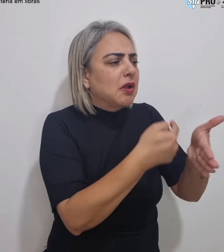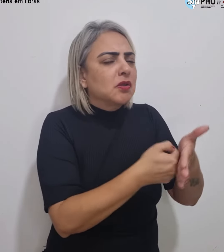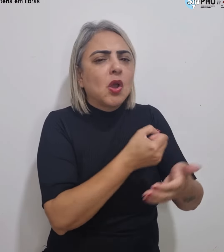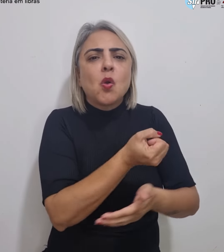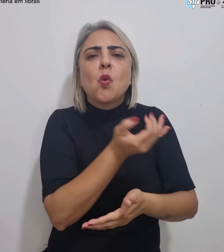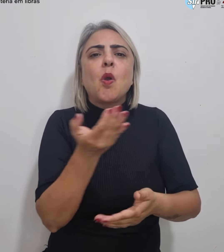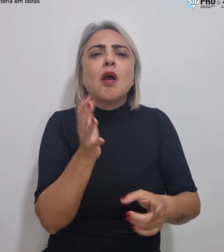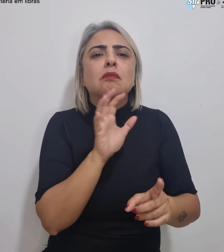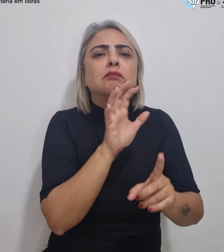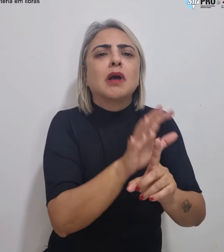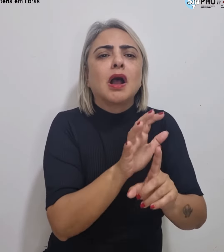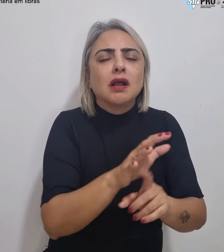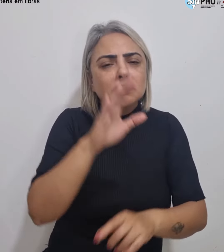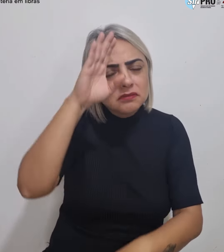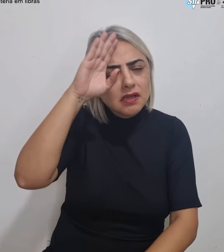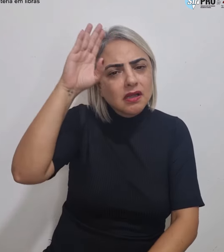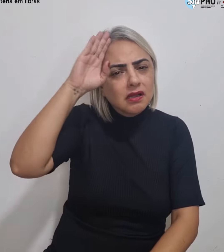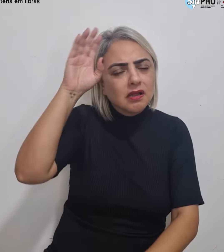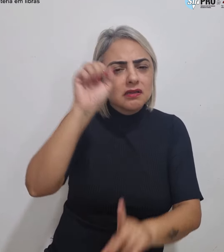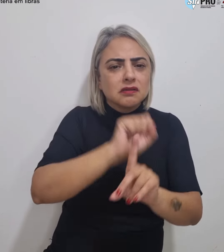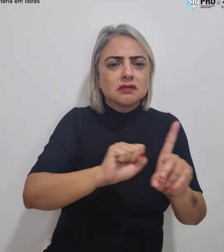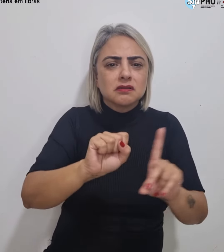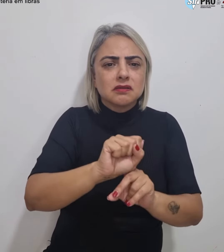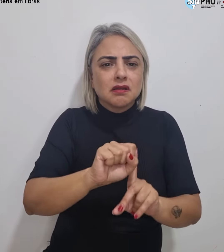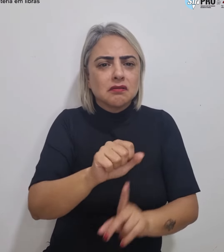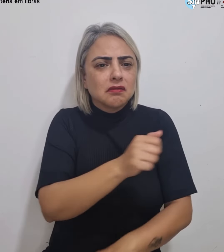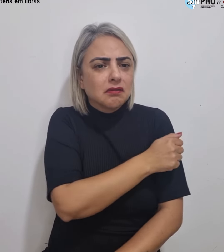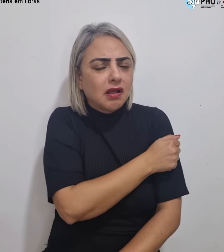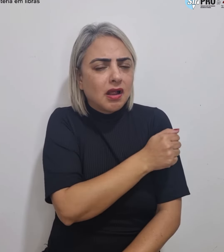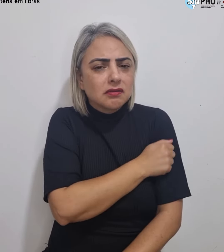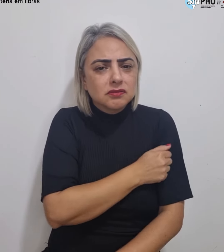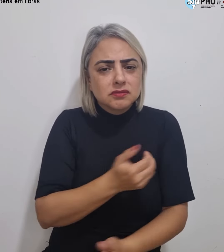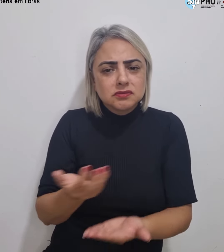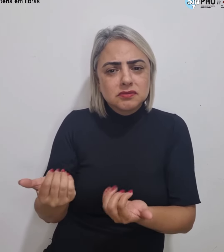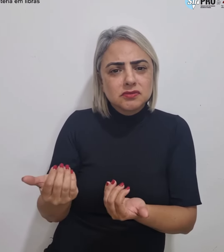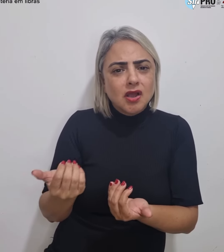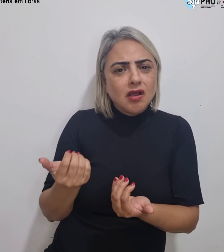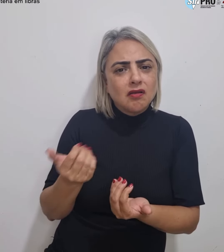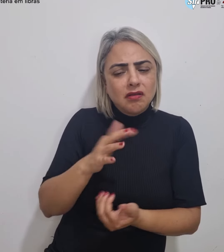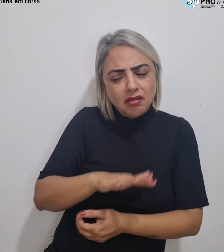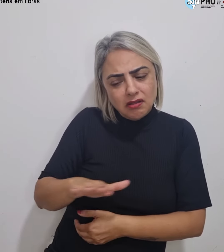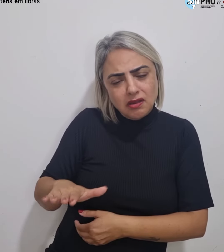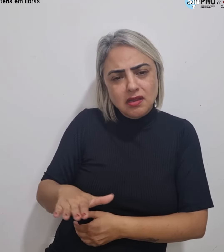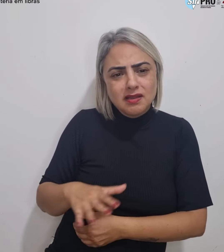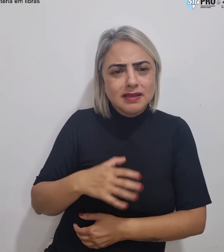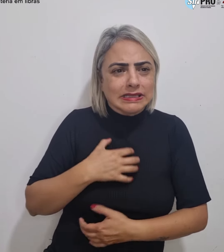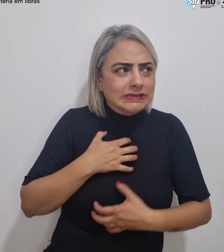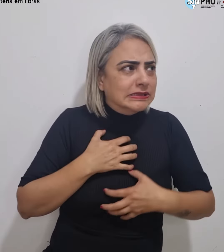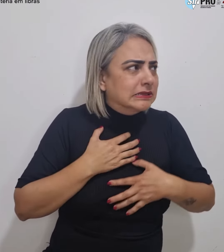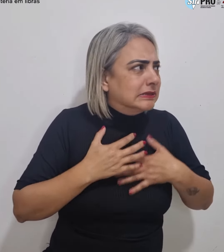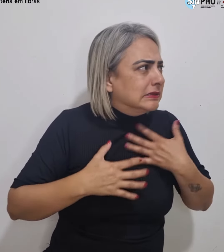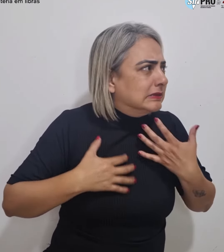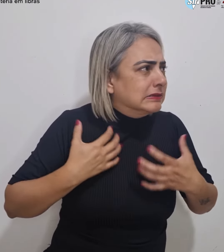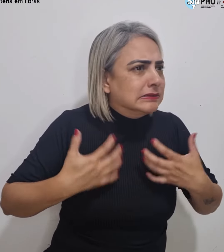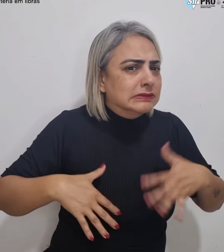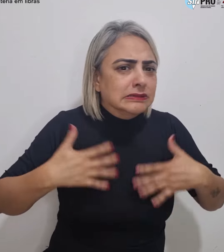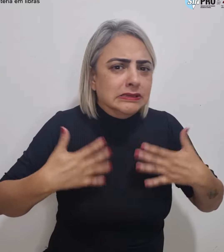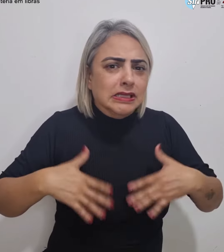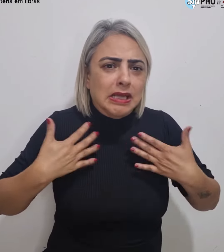impacto acadêmico e social para aquela criança ou adolescente. Esse clima de tensão e conflito, o tempo todo,